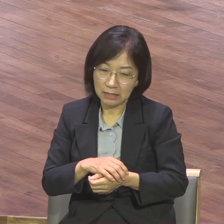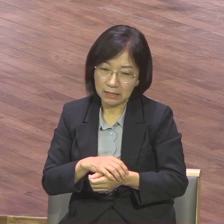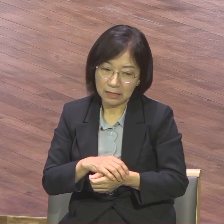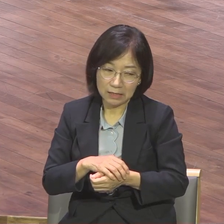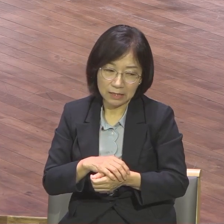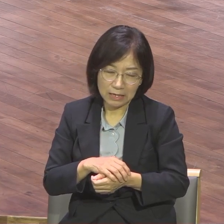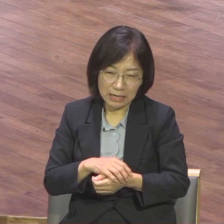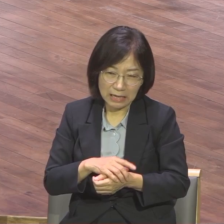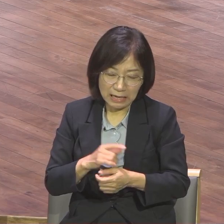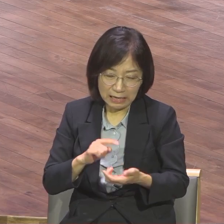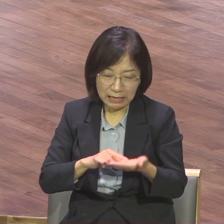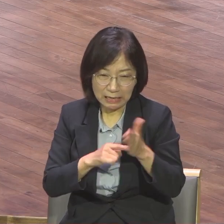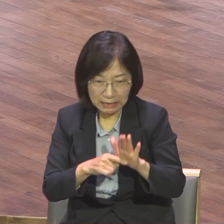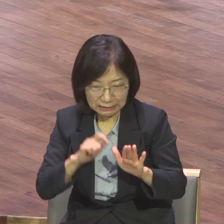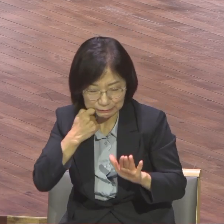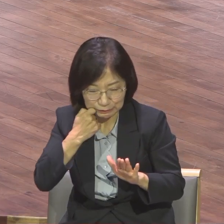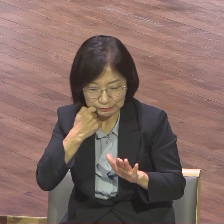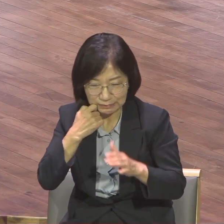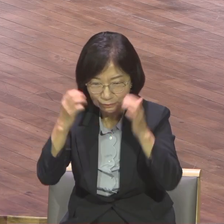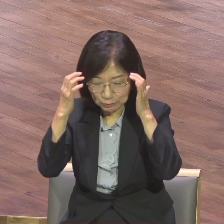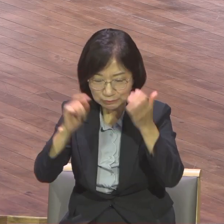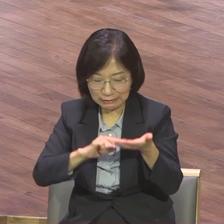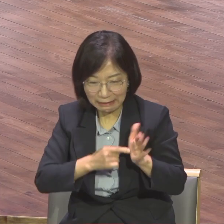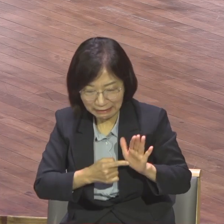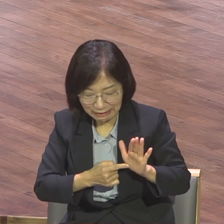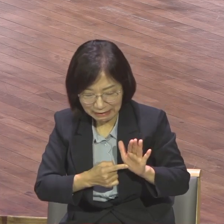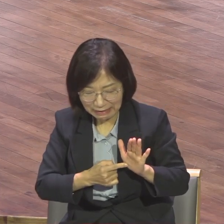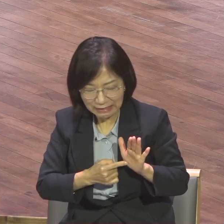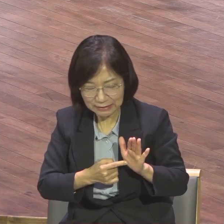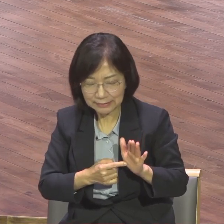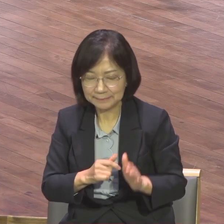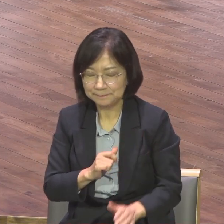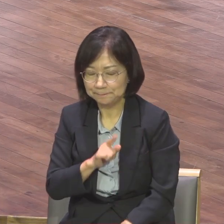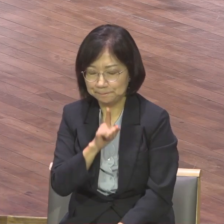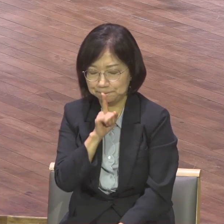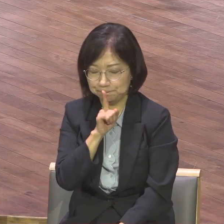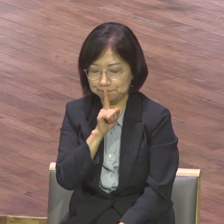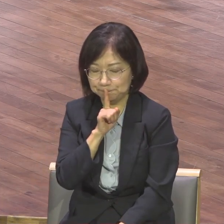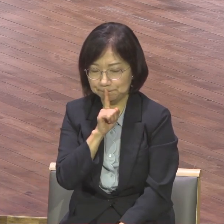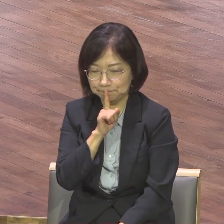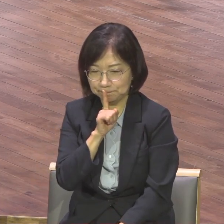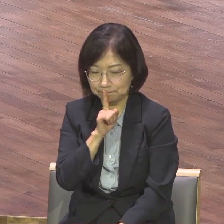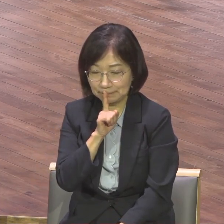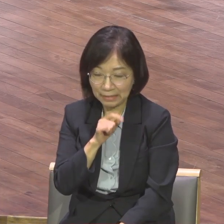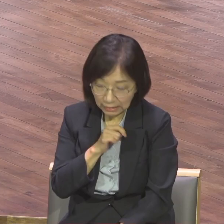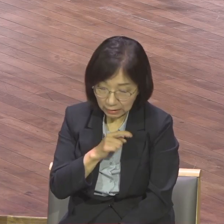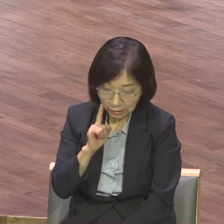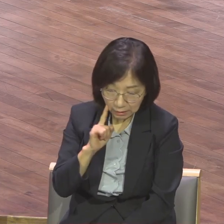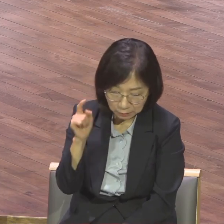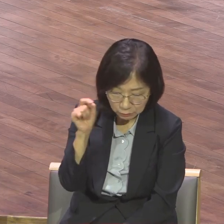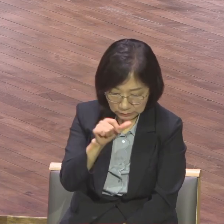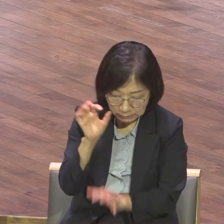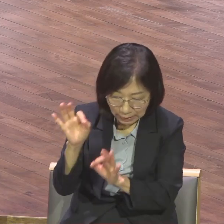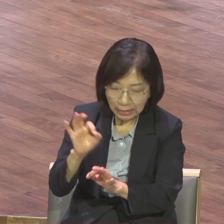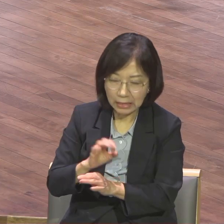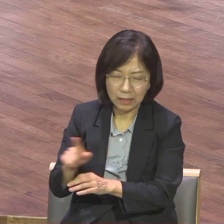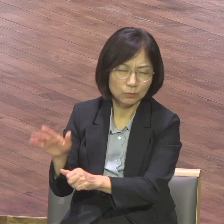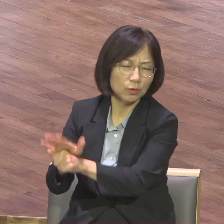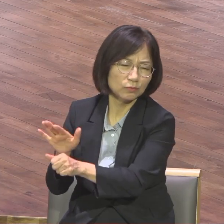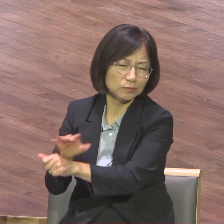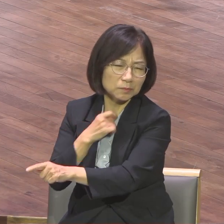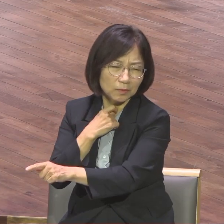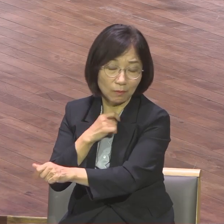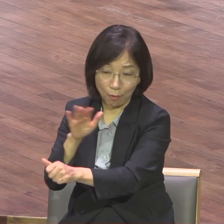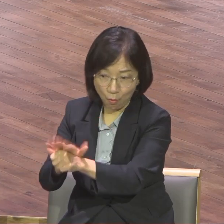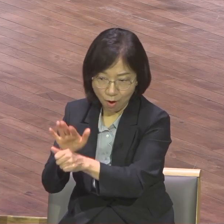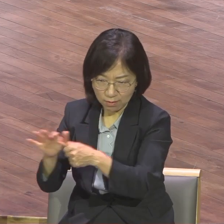창피하잖아요. 뭐 알면. 그러니까 어려움을 야 저 사람 좀 더 도와주고 싶은데 더 그래 조금만